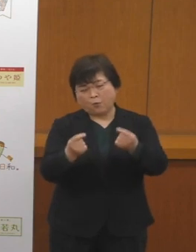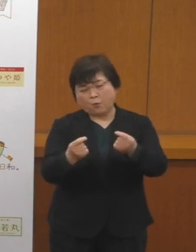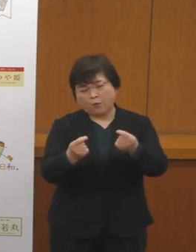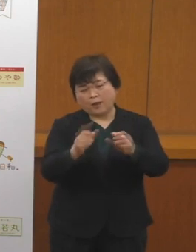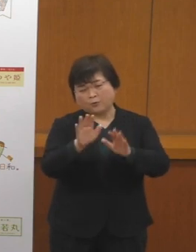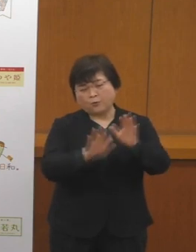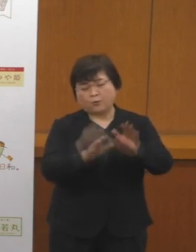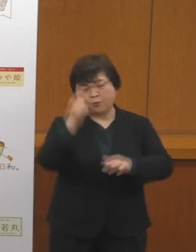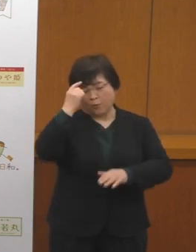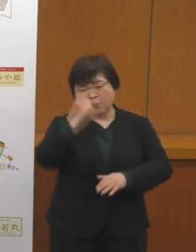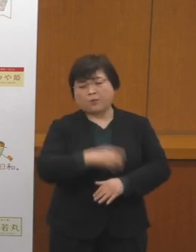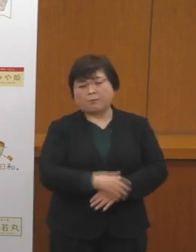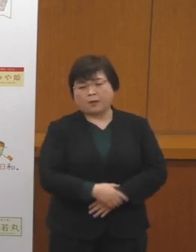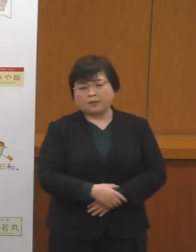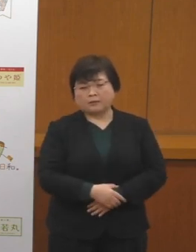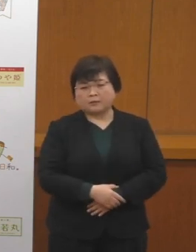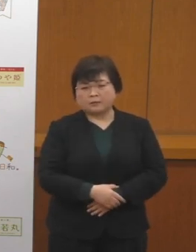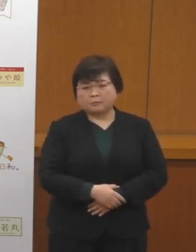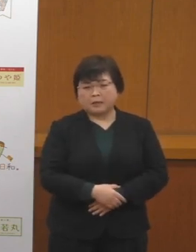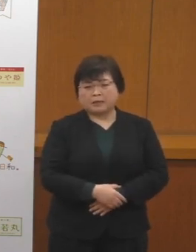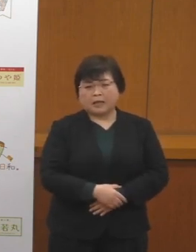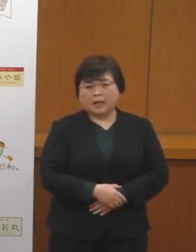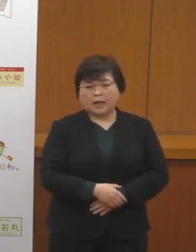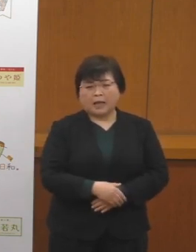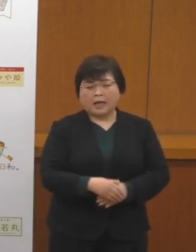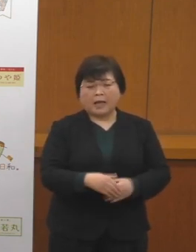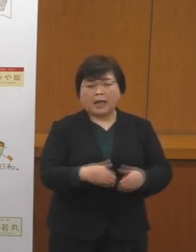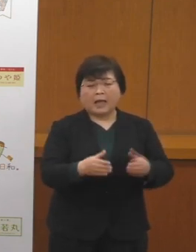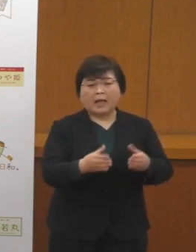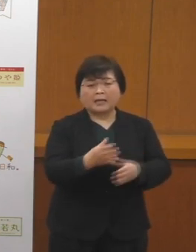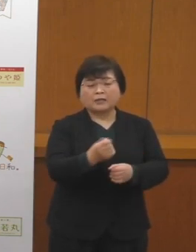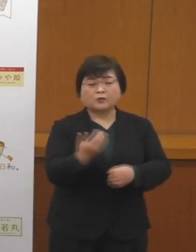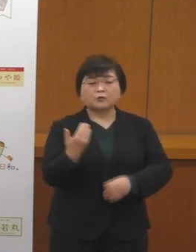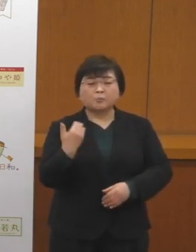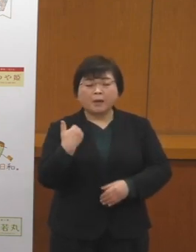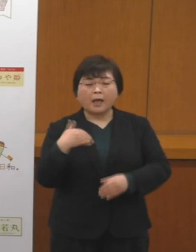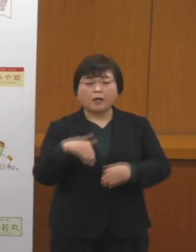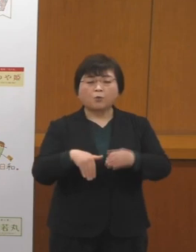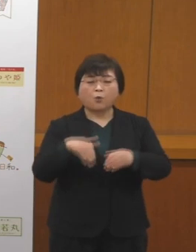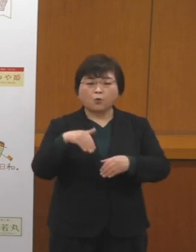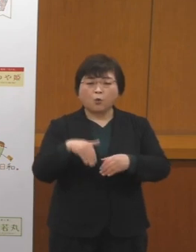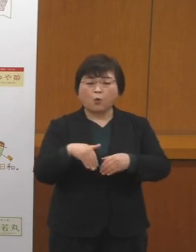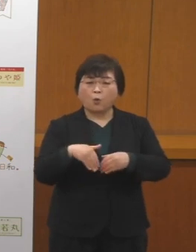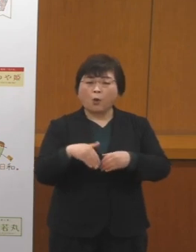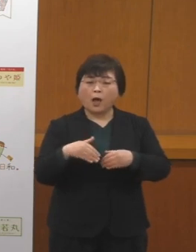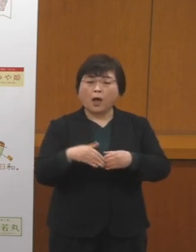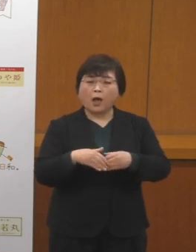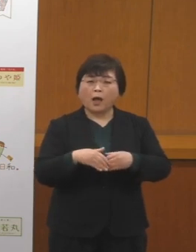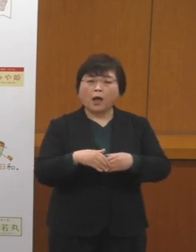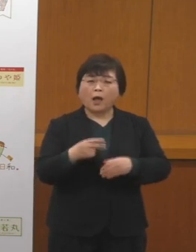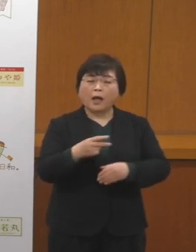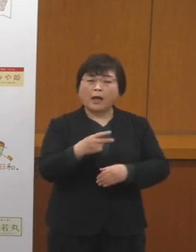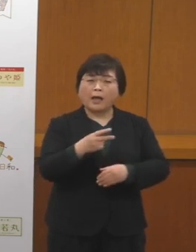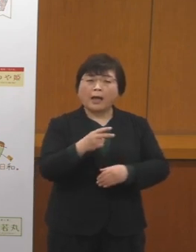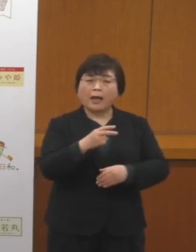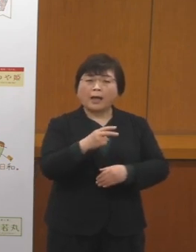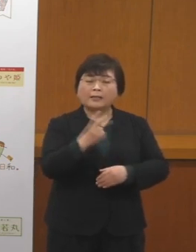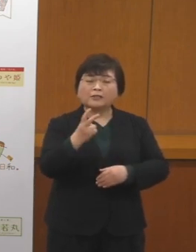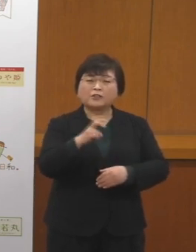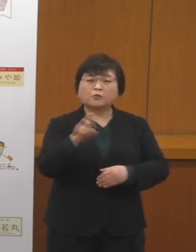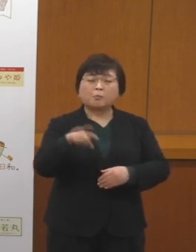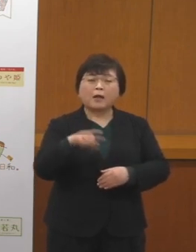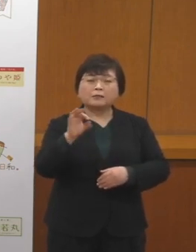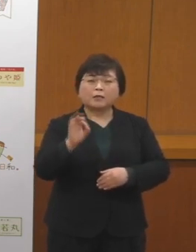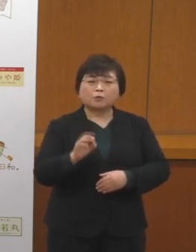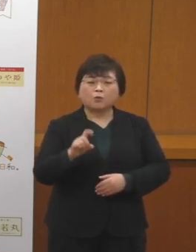です一方で期日前投票につきましては全有権者の2割弱にあたる